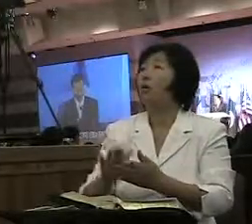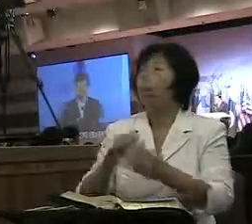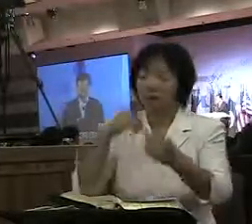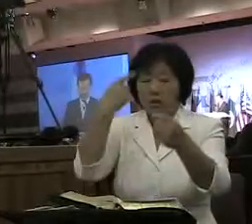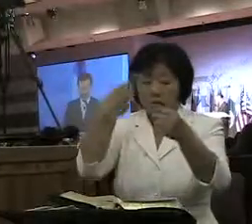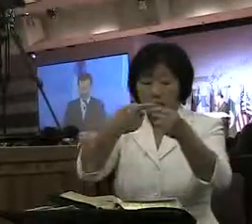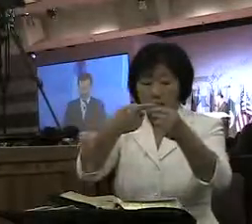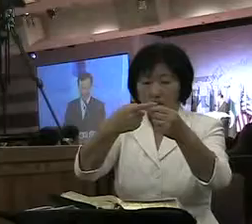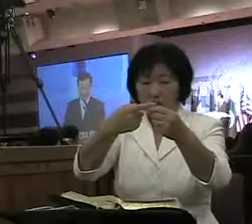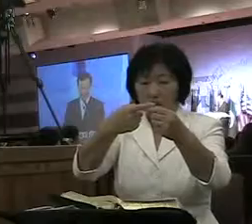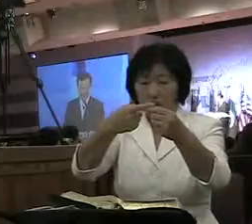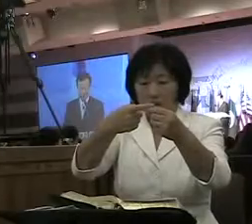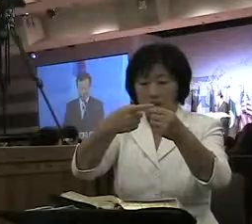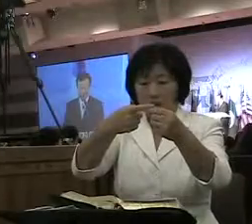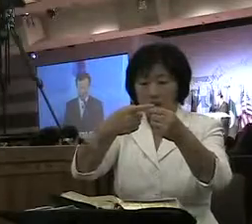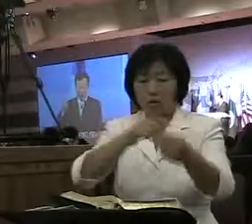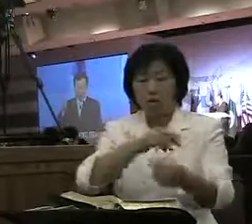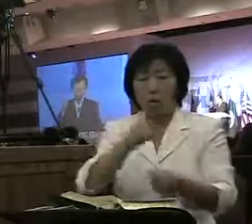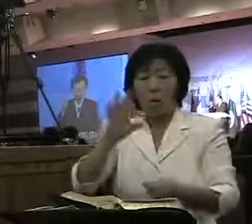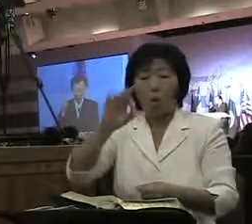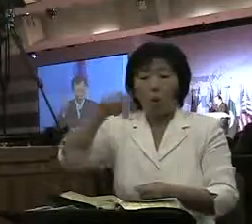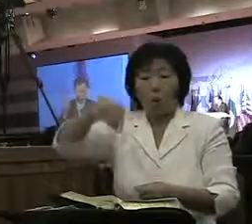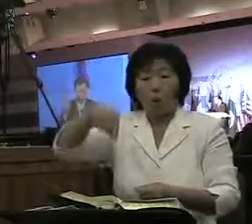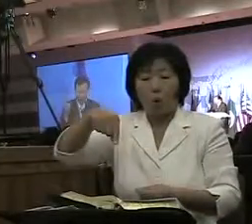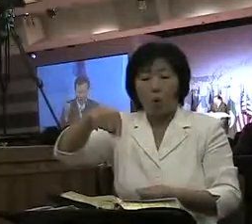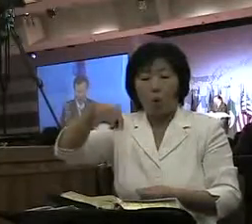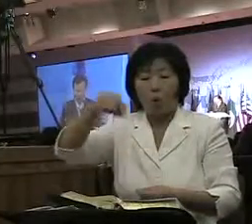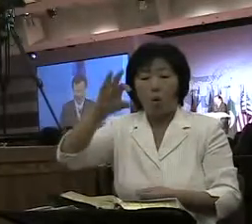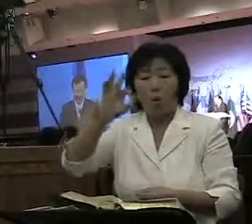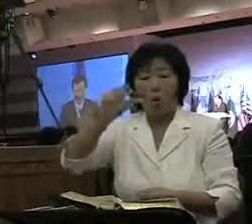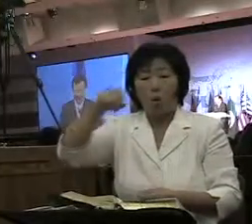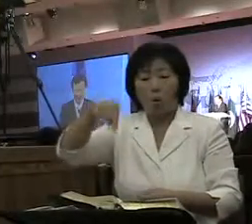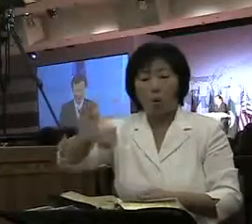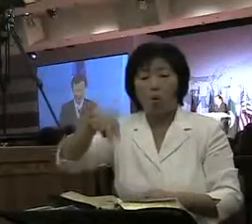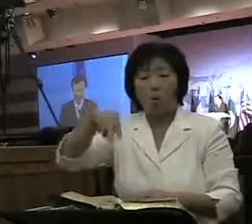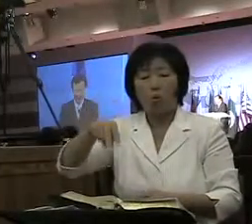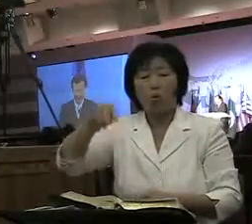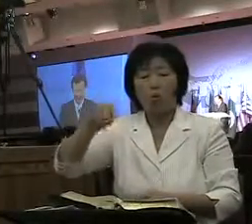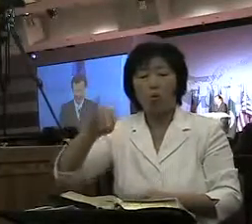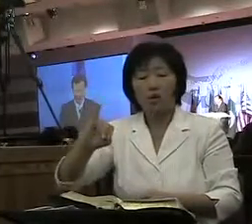1절 말씀을 보실까요? 우시야 왕이 죽던 해에